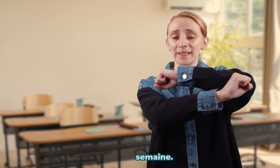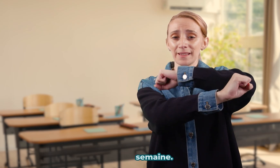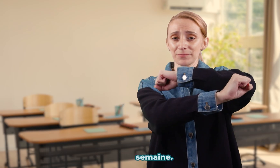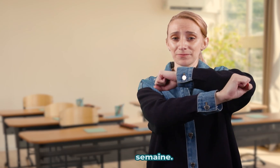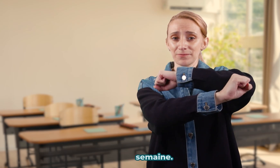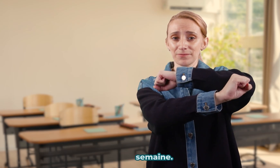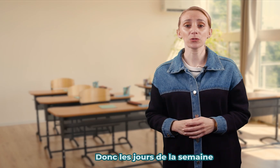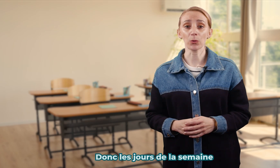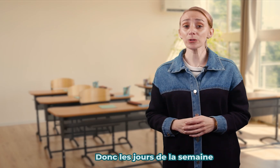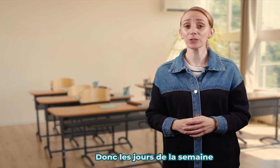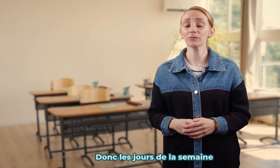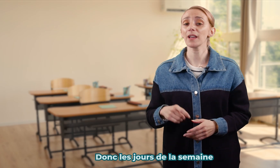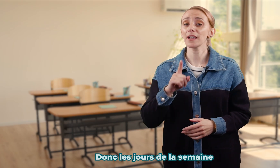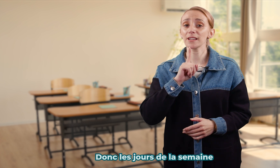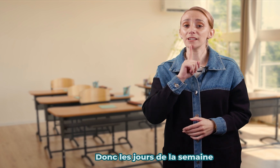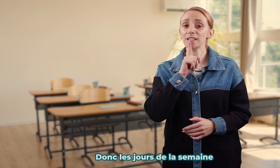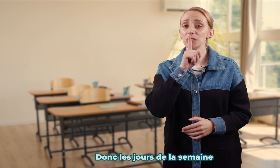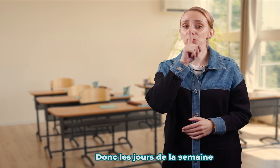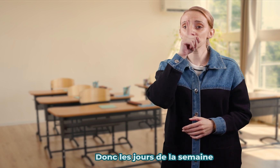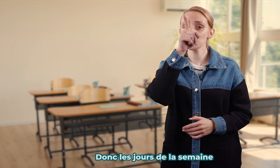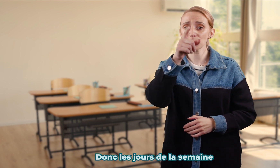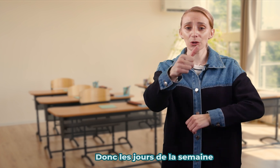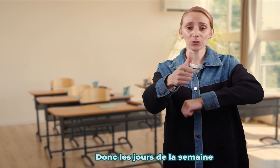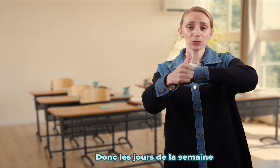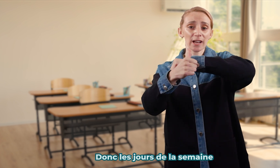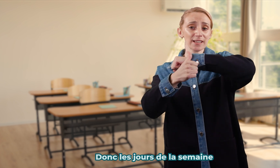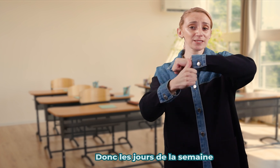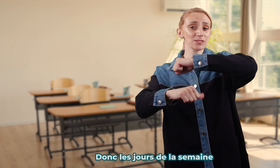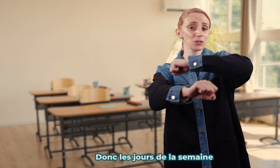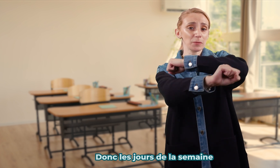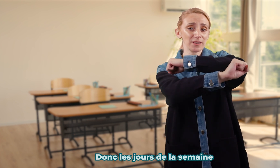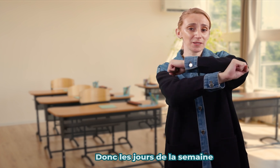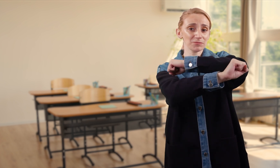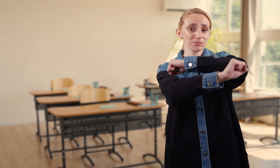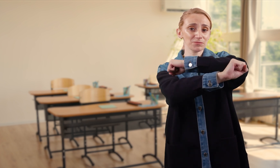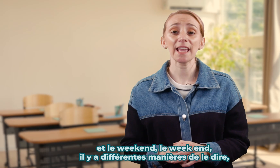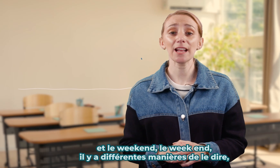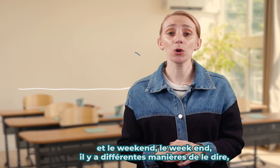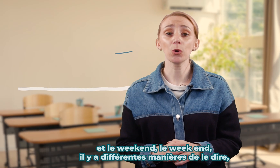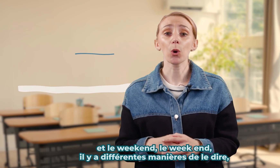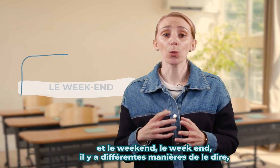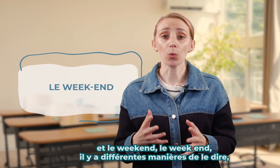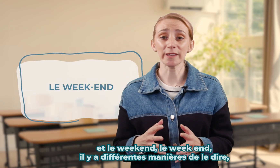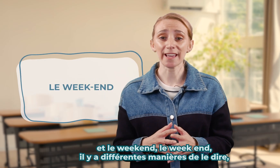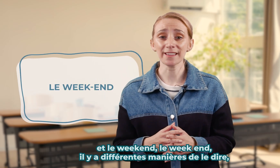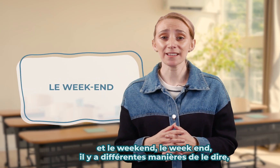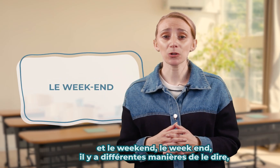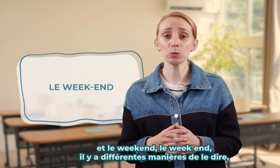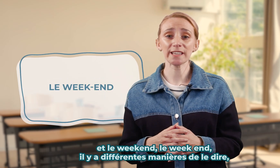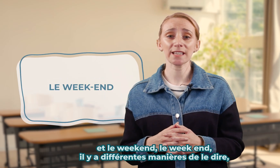Semaine. Donc, les jours de la semaine. Et le week-end,